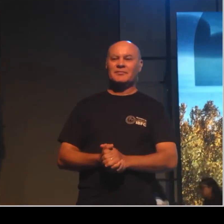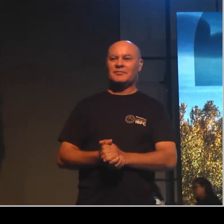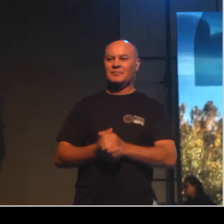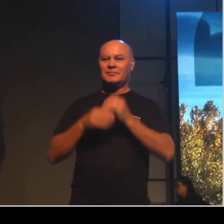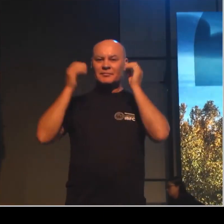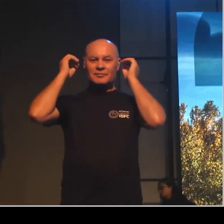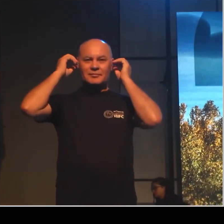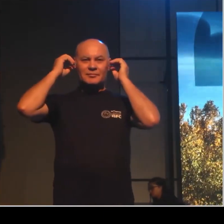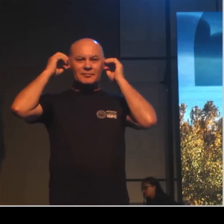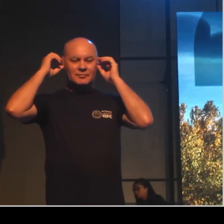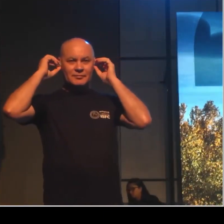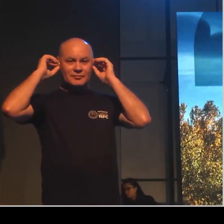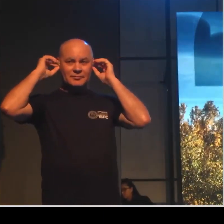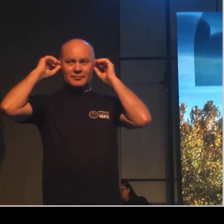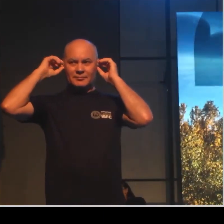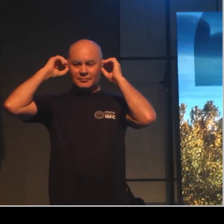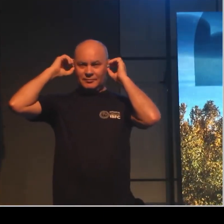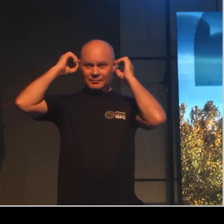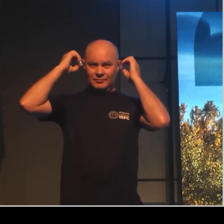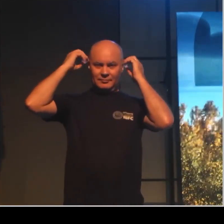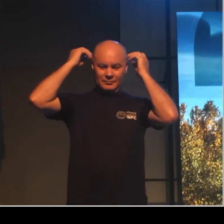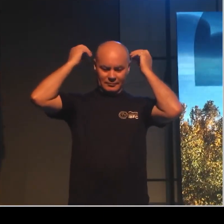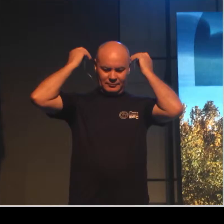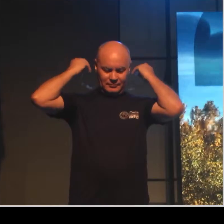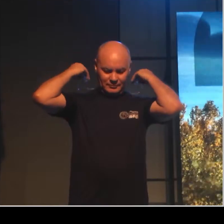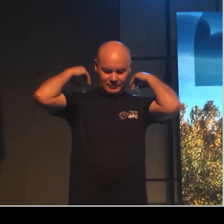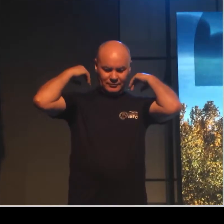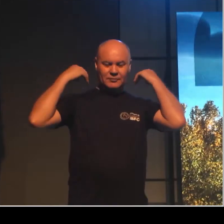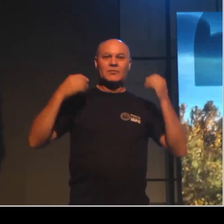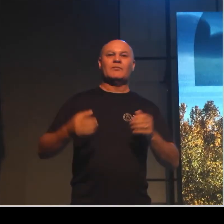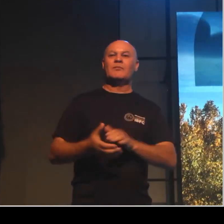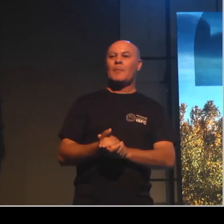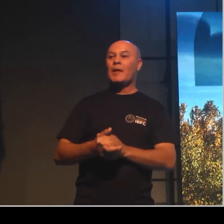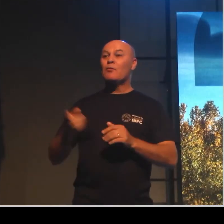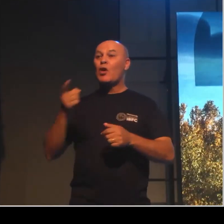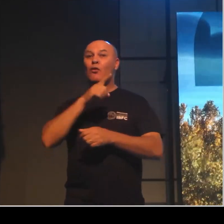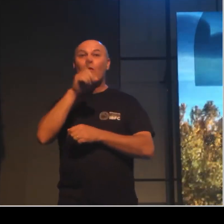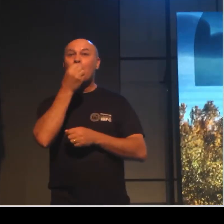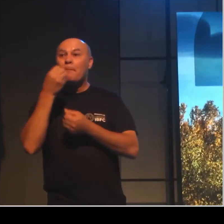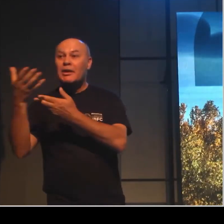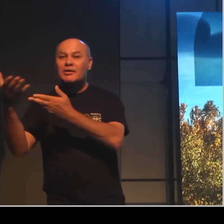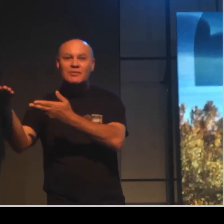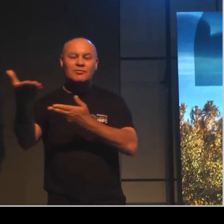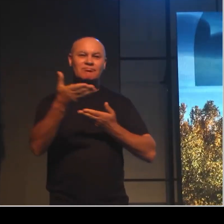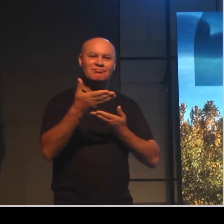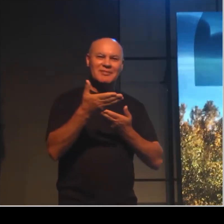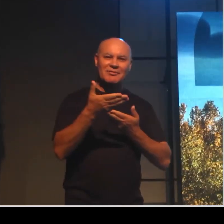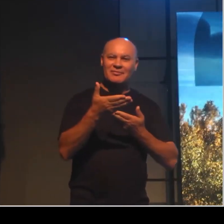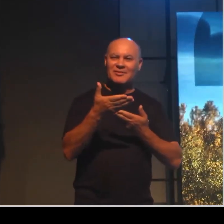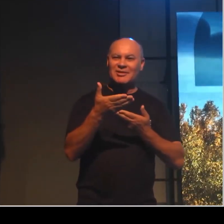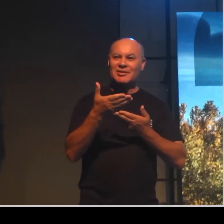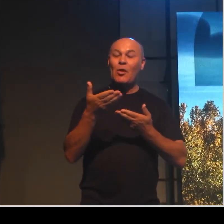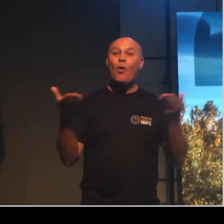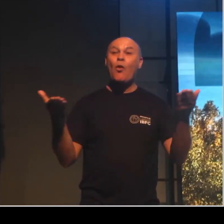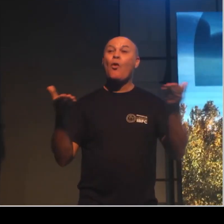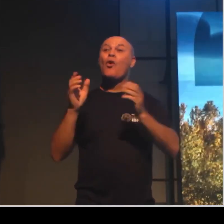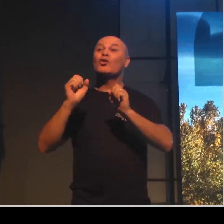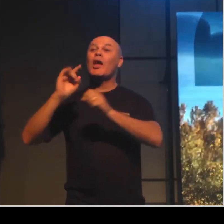Louvado seja Deus. Eu também gostaria de dizer que todos vocês são bem-vindos ao último